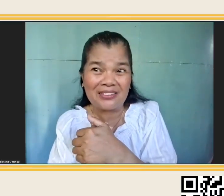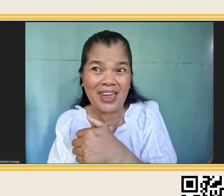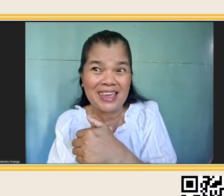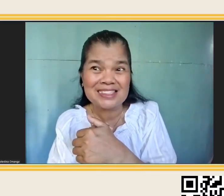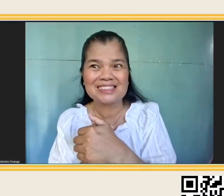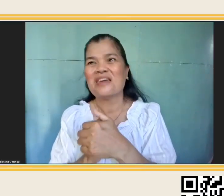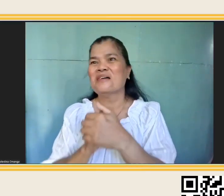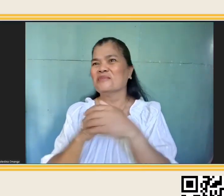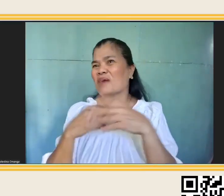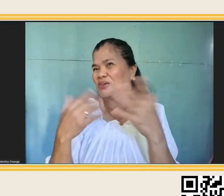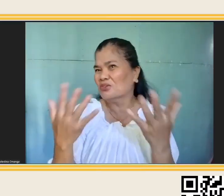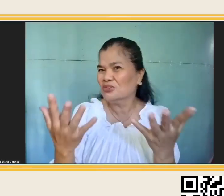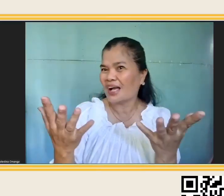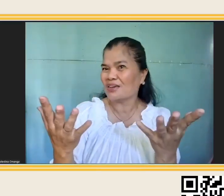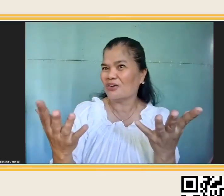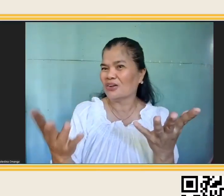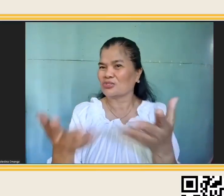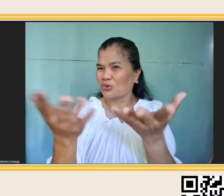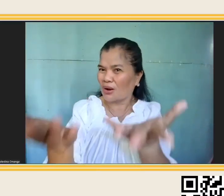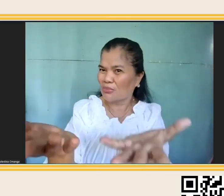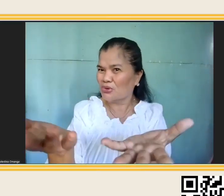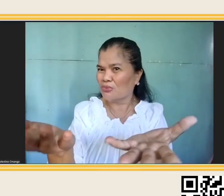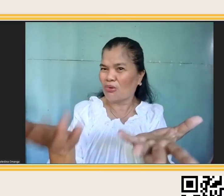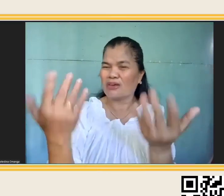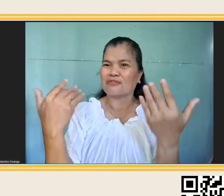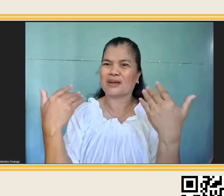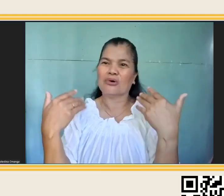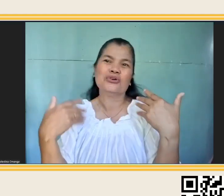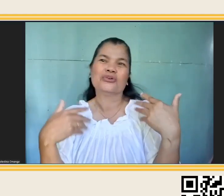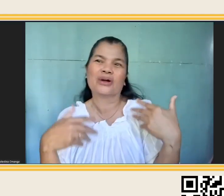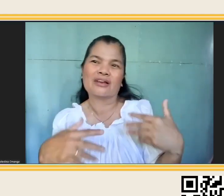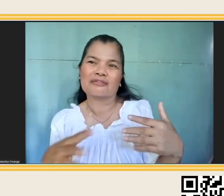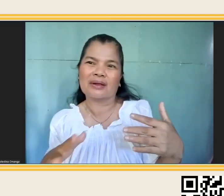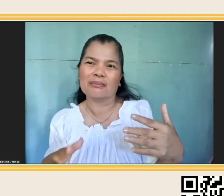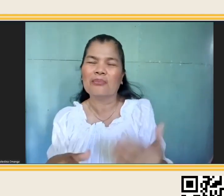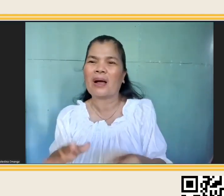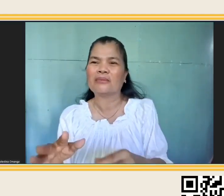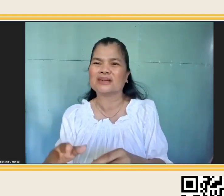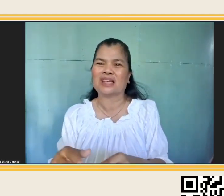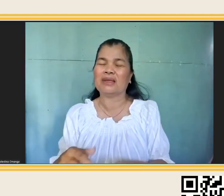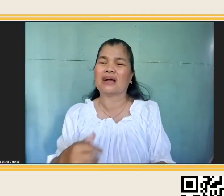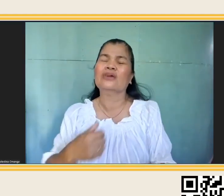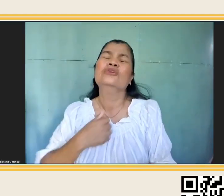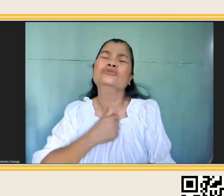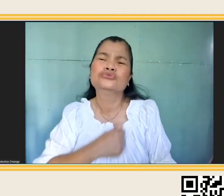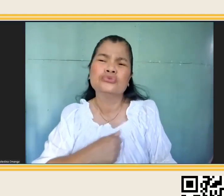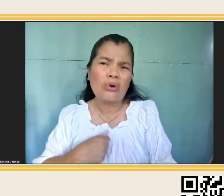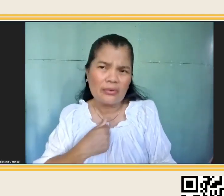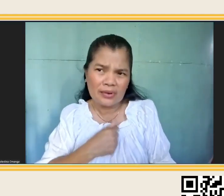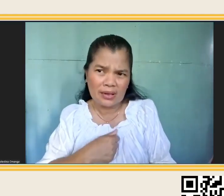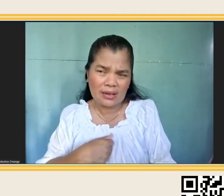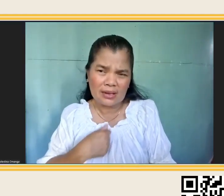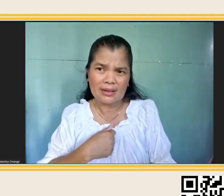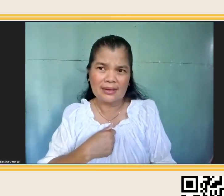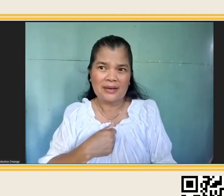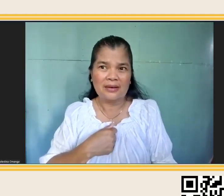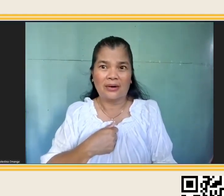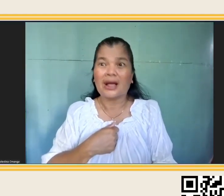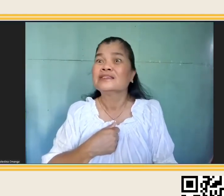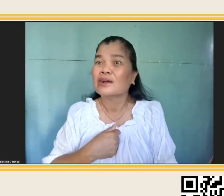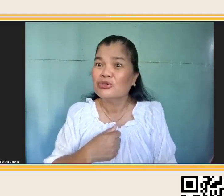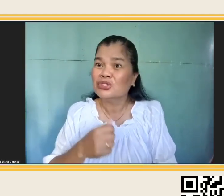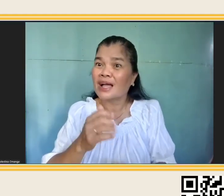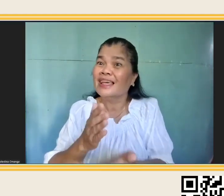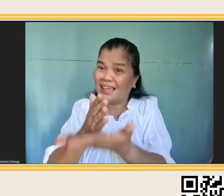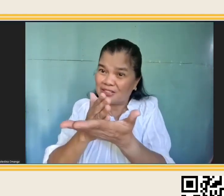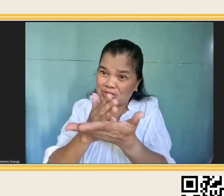yun na language. Marunong na kayo, naturuan mo yung boyfriend mo o yung girlfriend mo paano magsabi ng sorry. O,